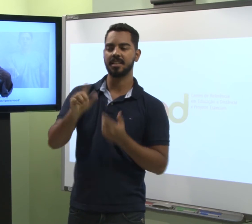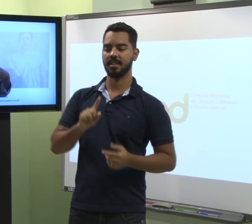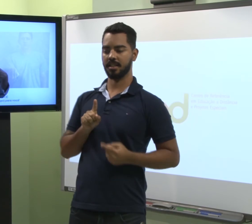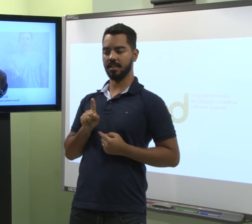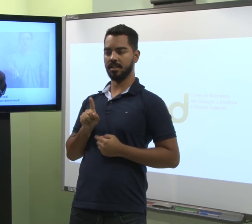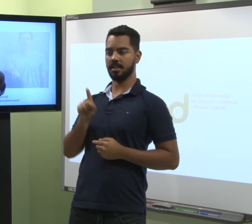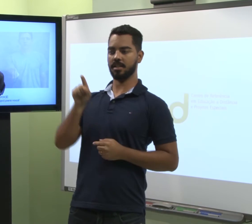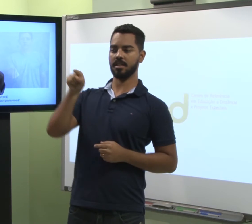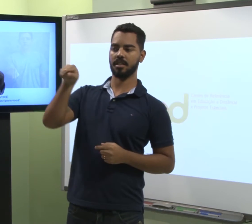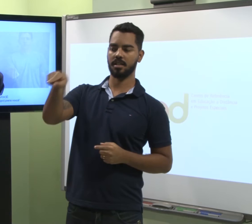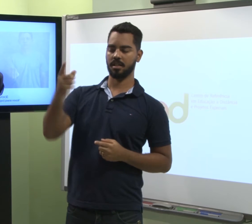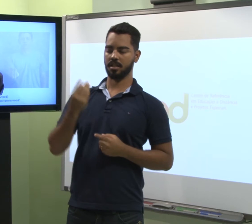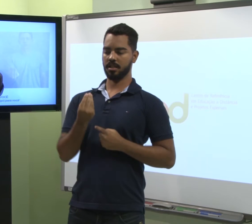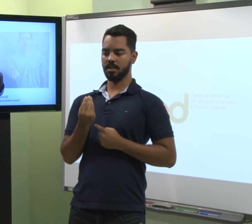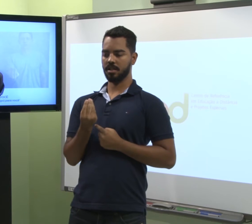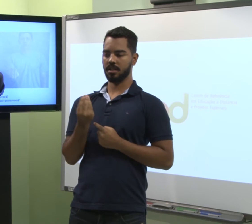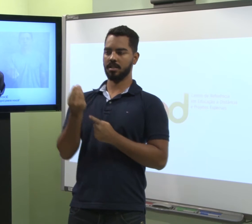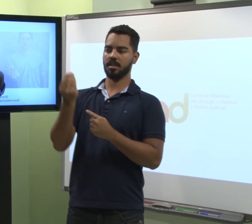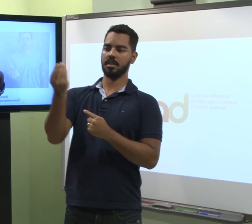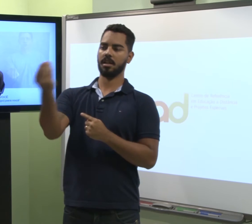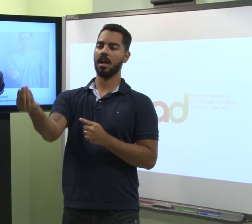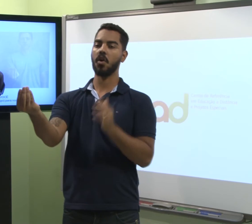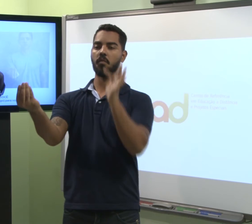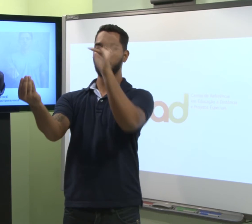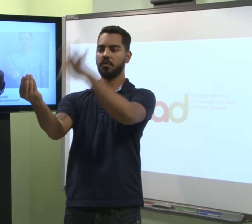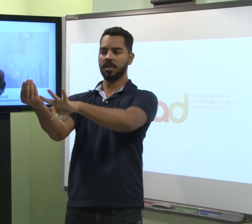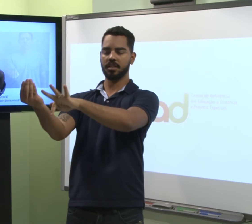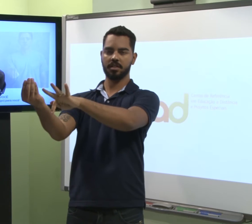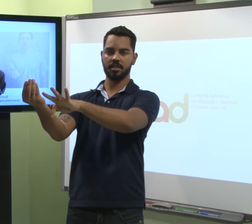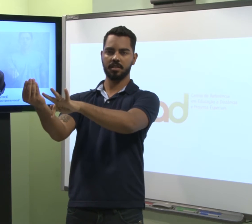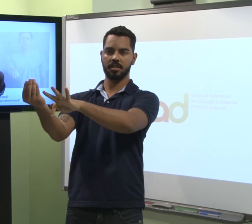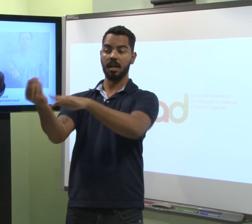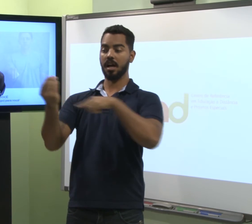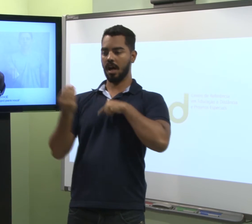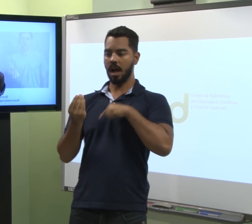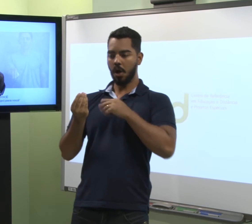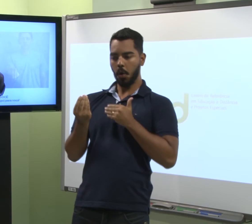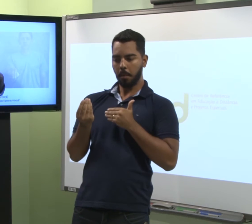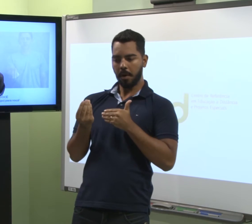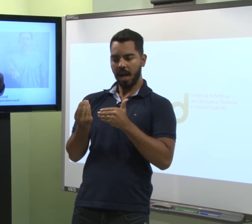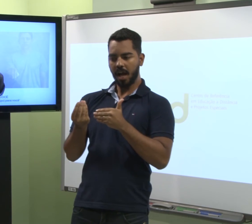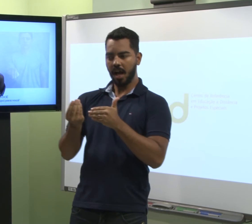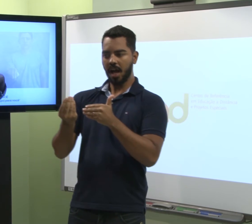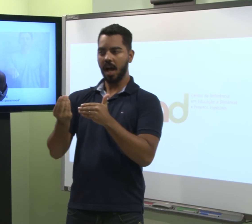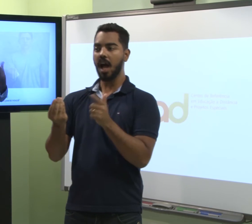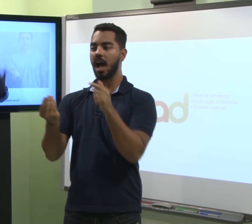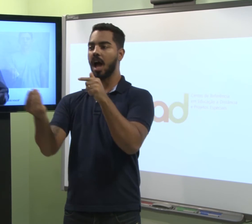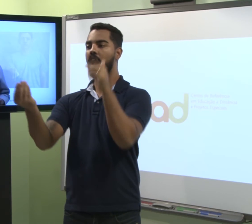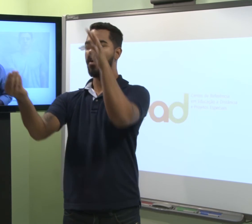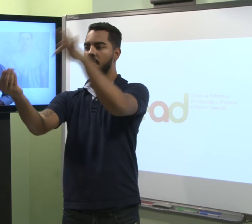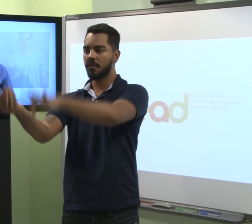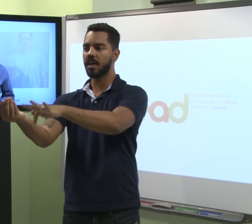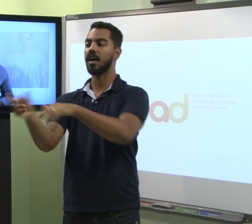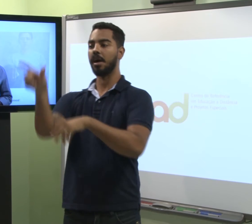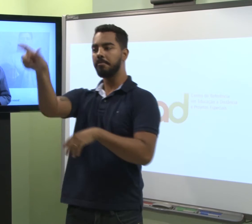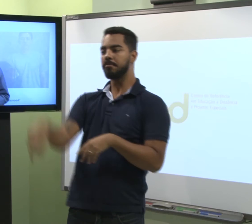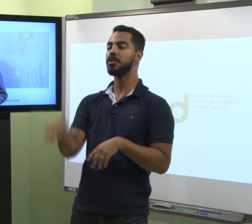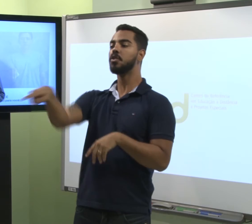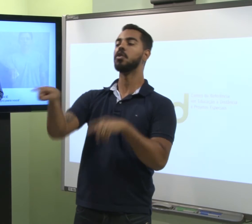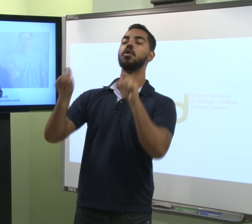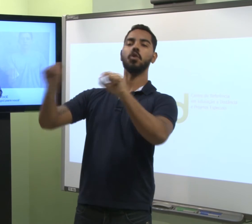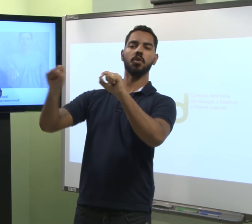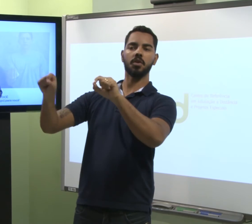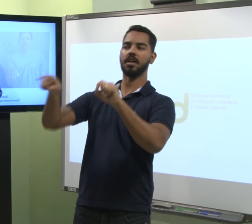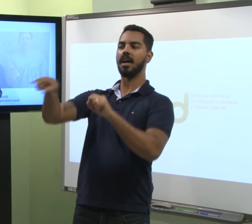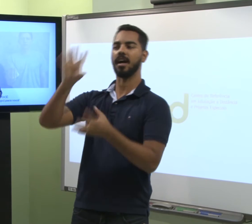e o ponto final, que corresponde ao objeto indireto ou o argumento dativo da frase. E como podem observar,